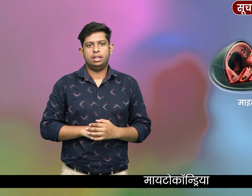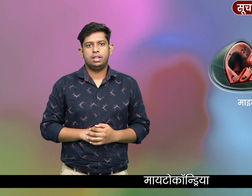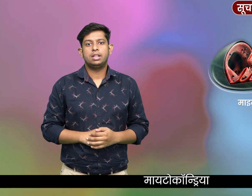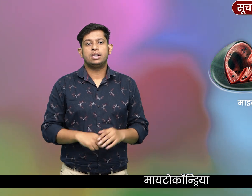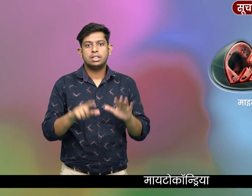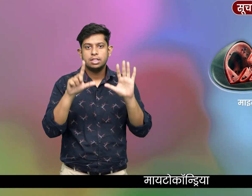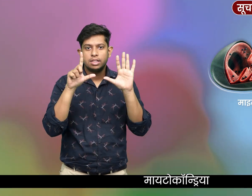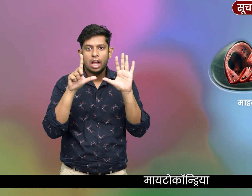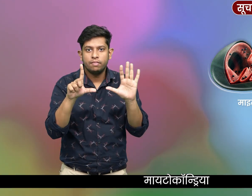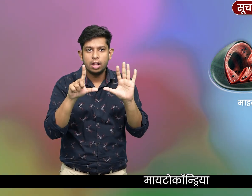माइटोकॉन्ड्रिया,